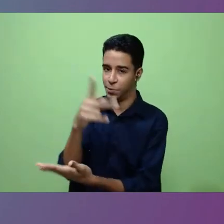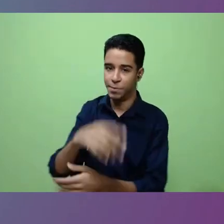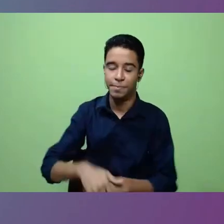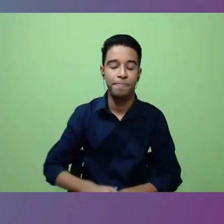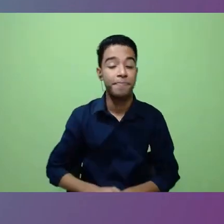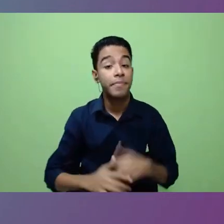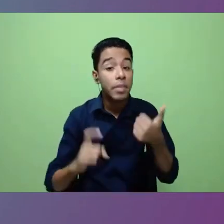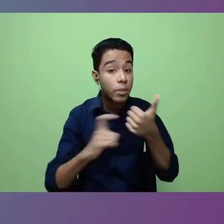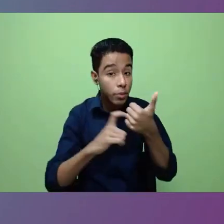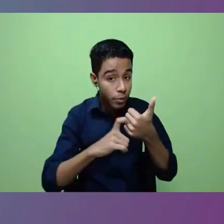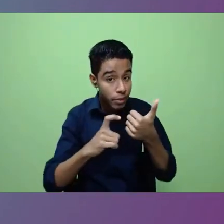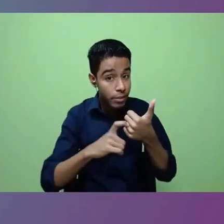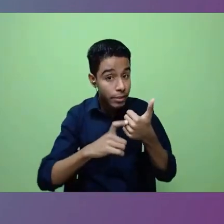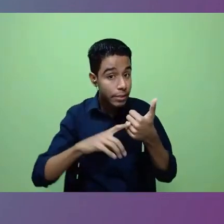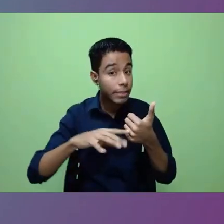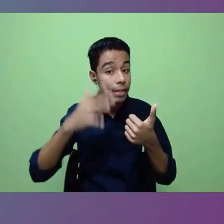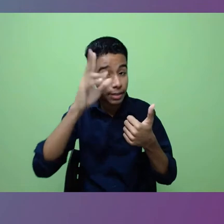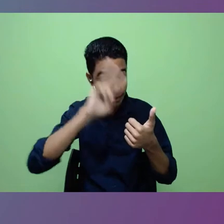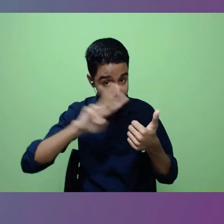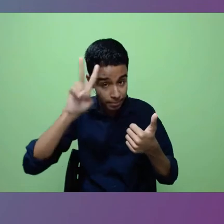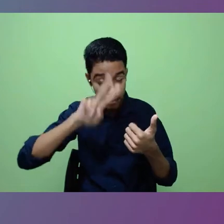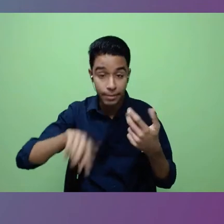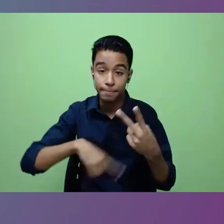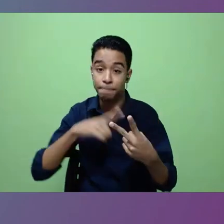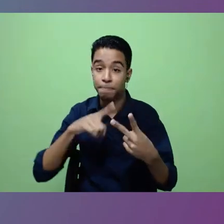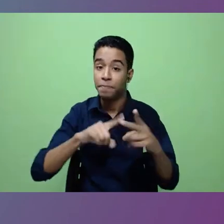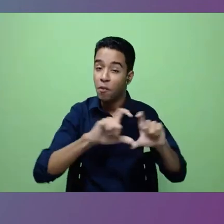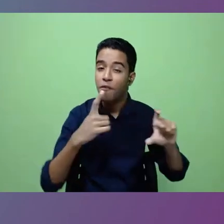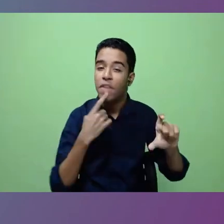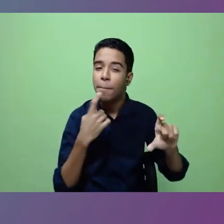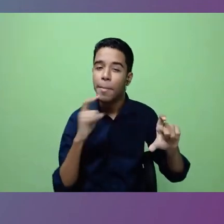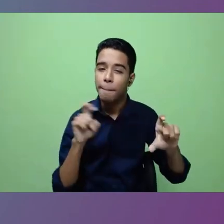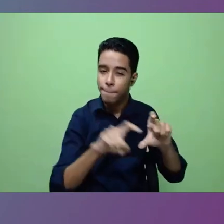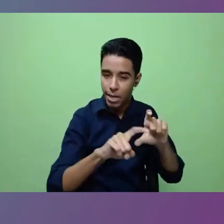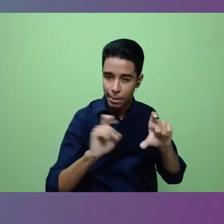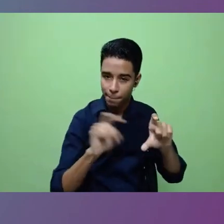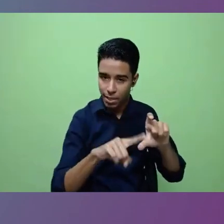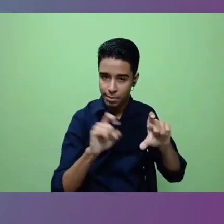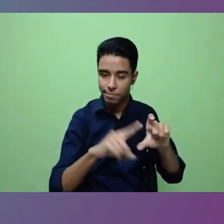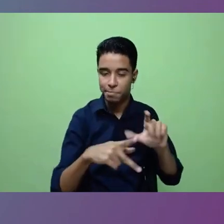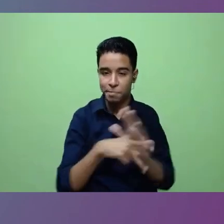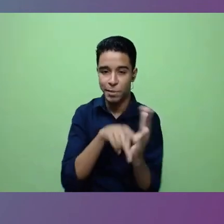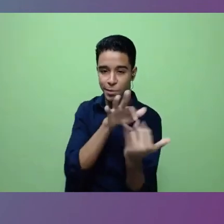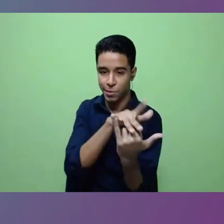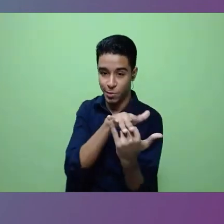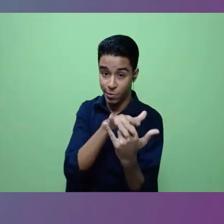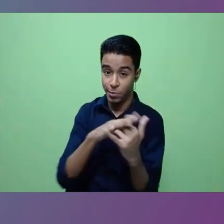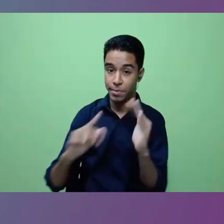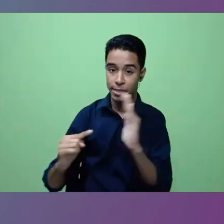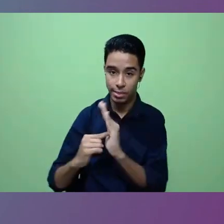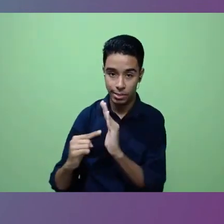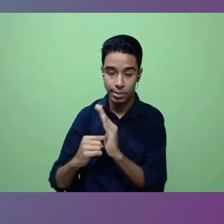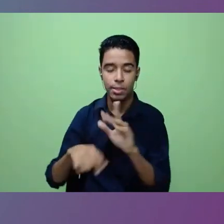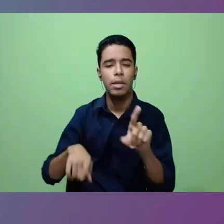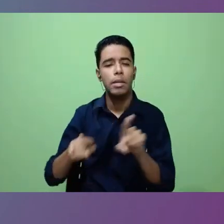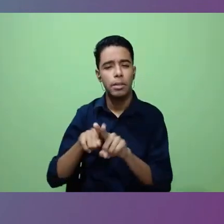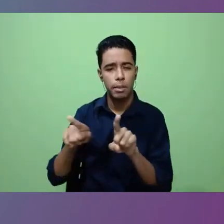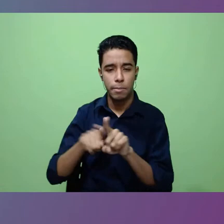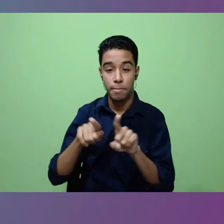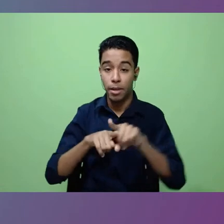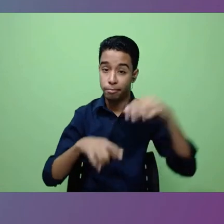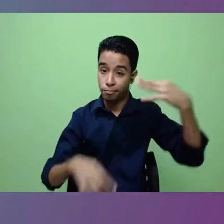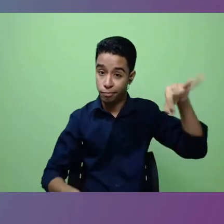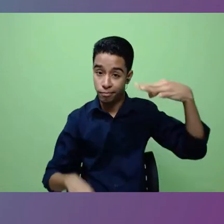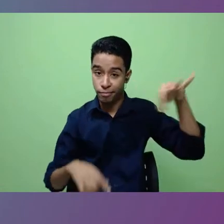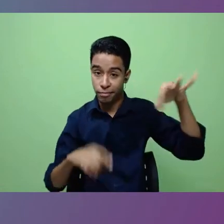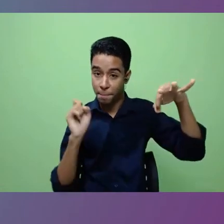se inscrever no canal também, e ativar o sininho, né, para receber as notificações.